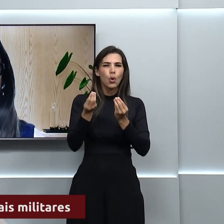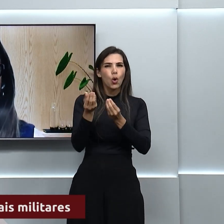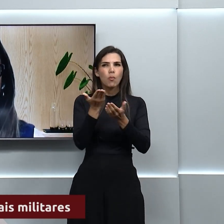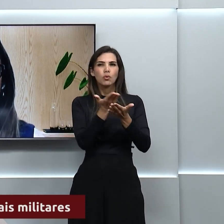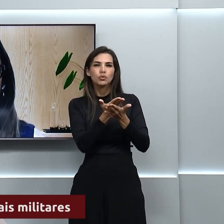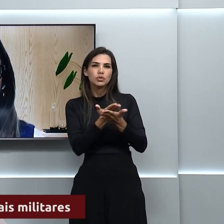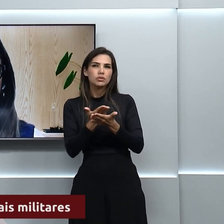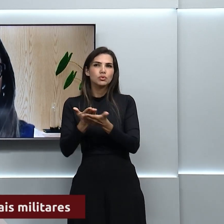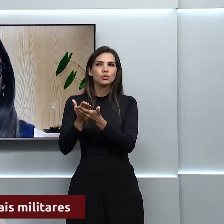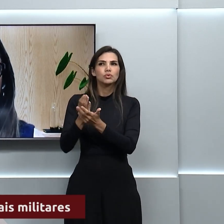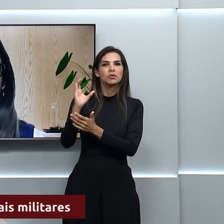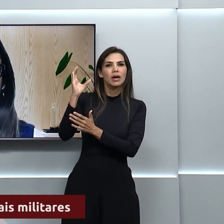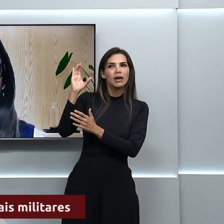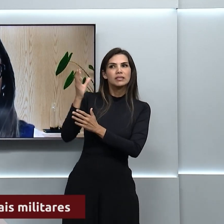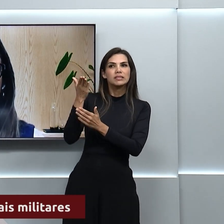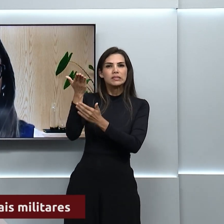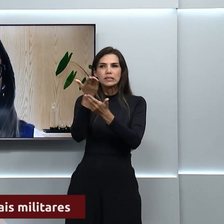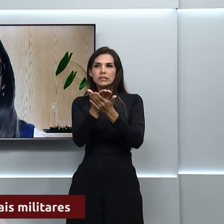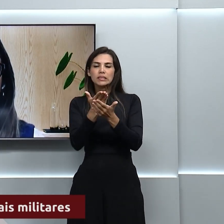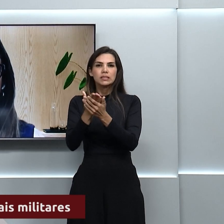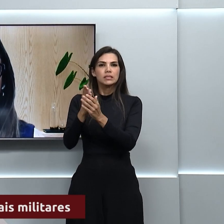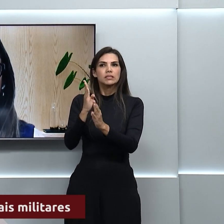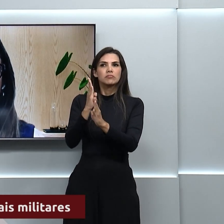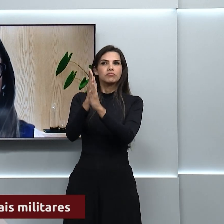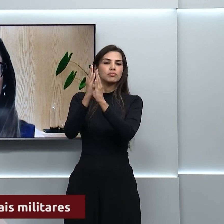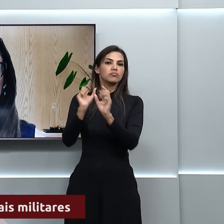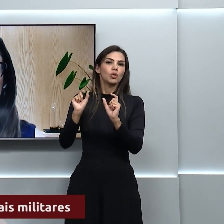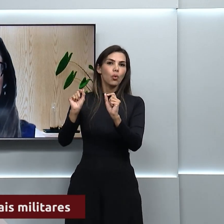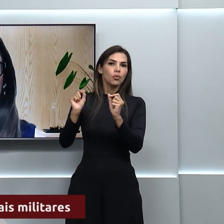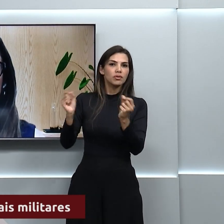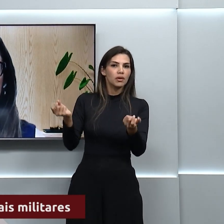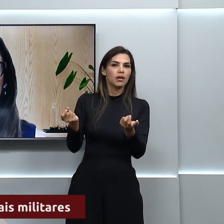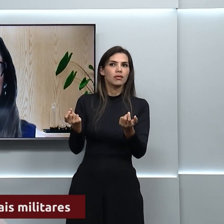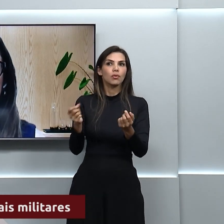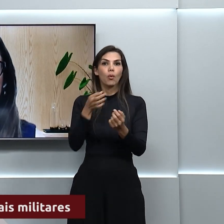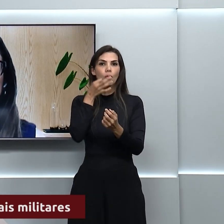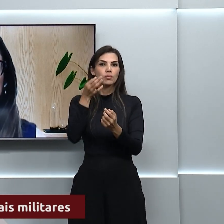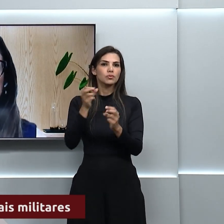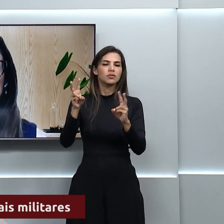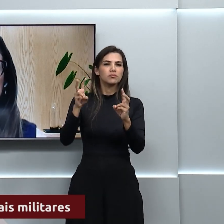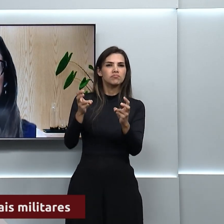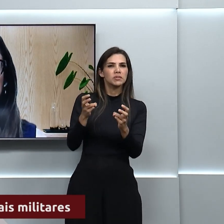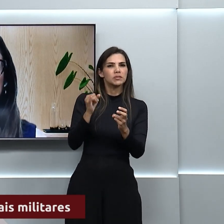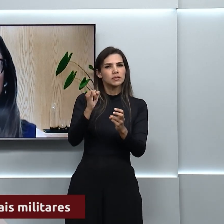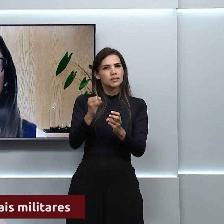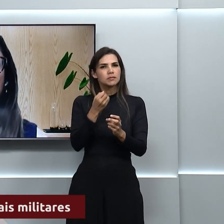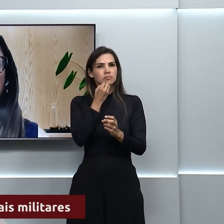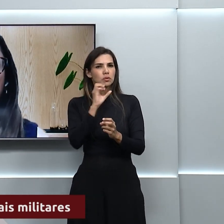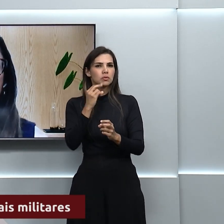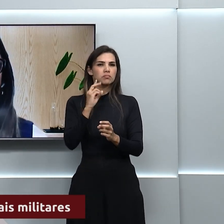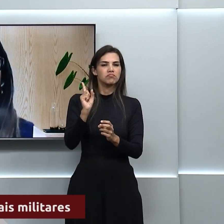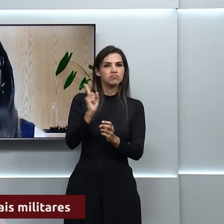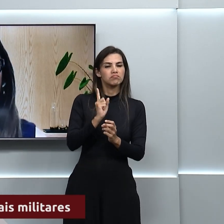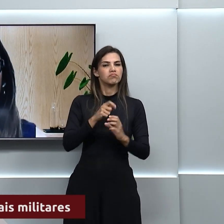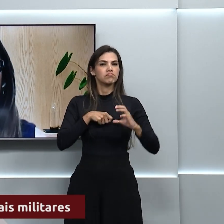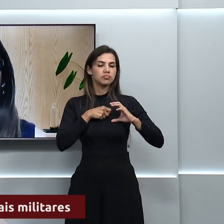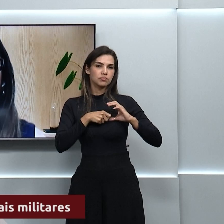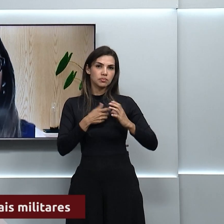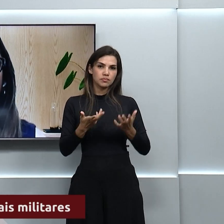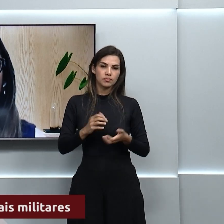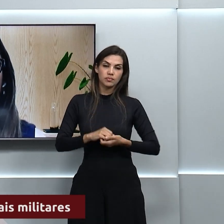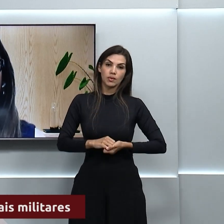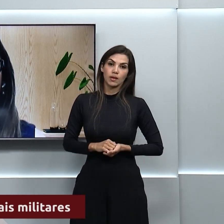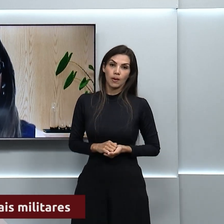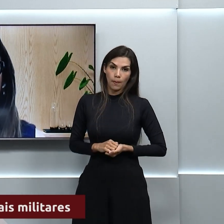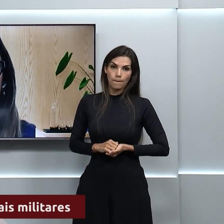que que as pesquisas apontam em relação ao uso desses mecanismos? A própria